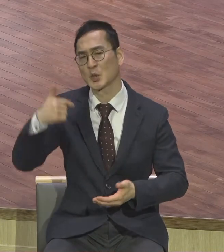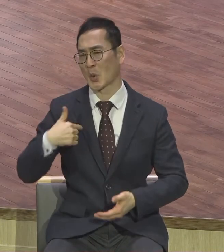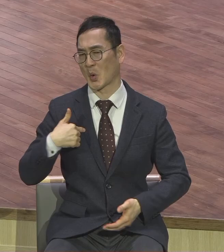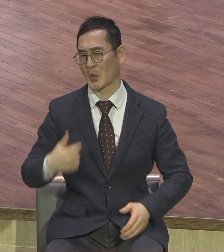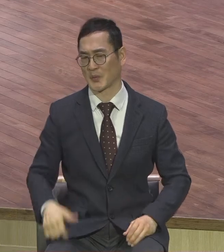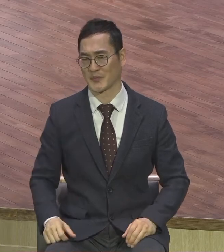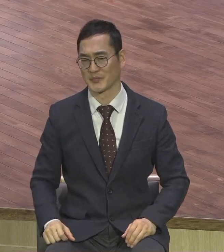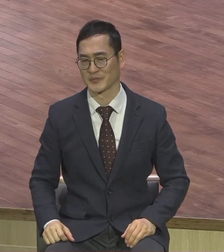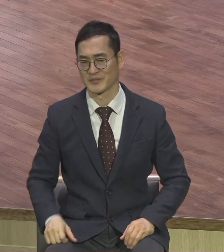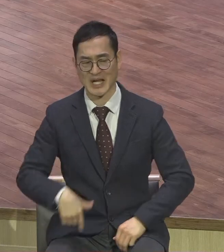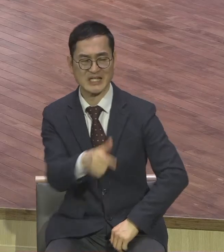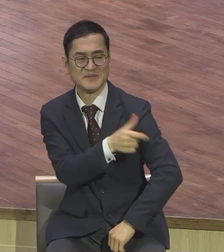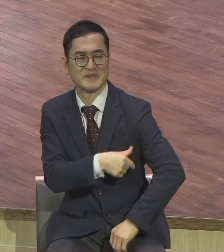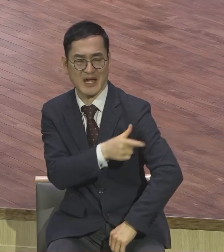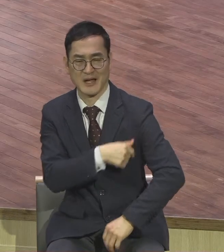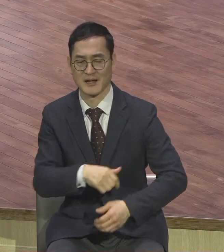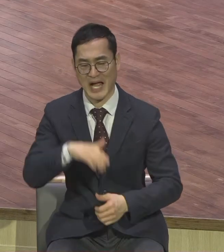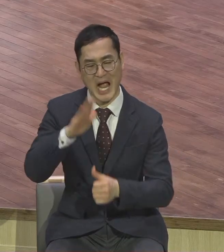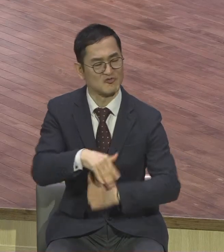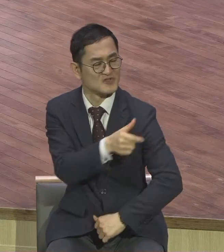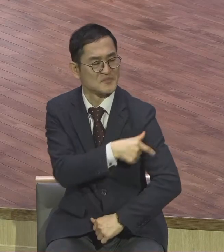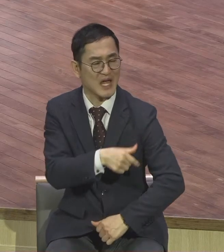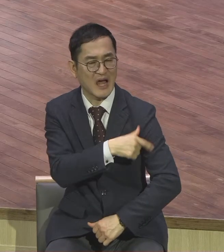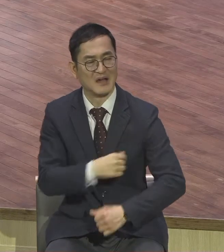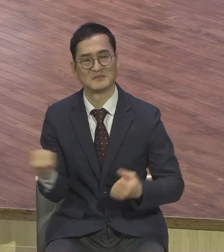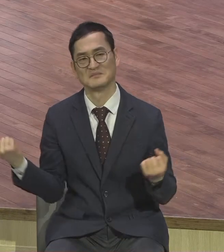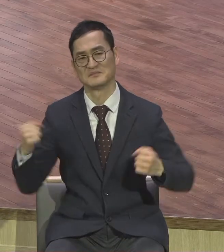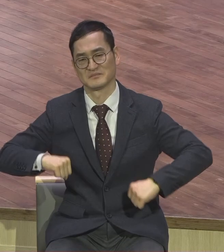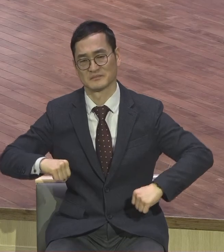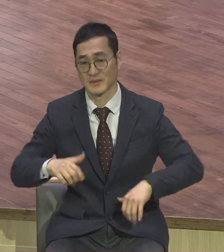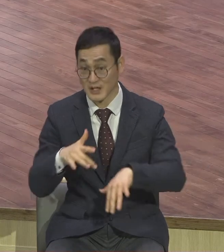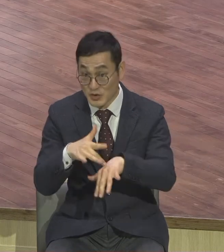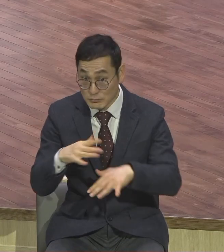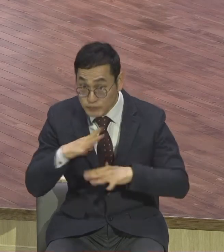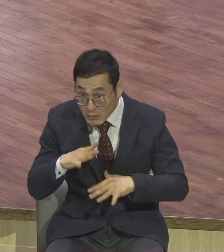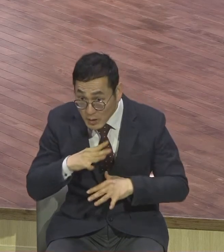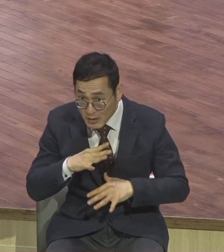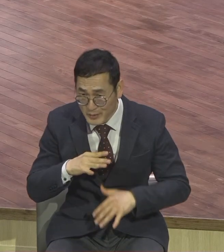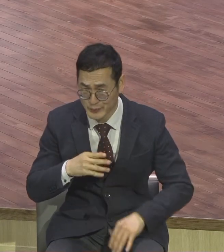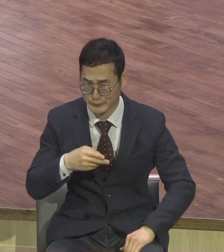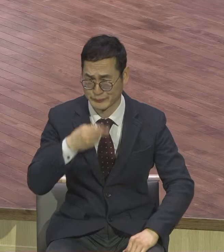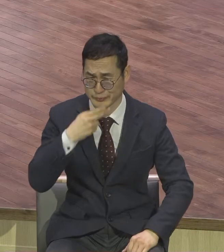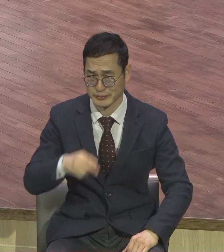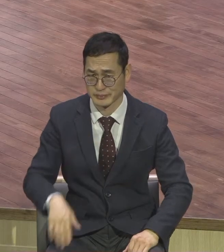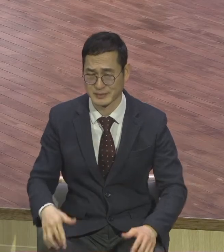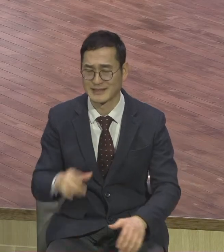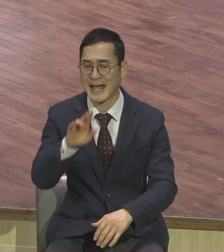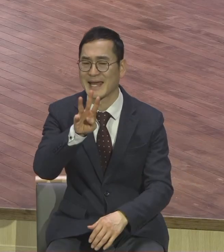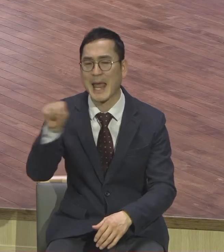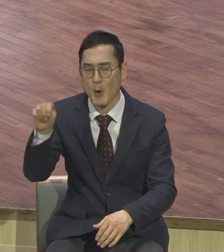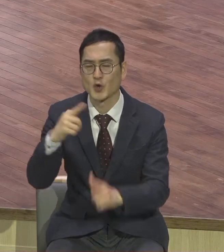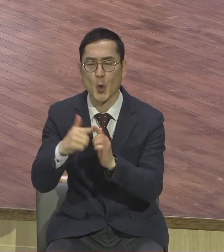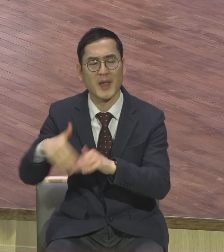웃기지 마라고 그거 가지고 귀신이 두려워 무서워할 줄 아십니까? 나 예원교에 나간대